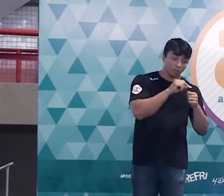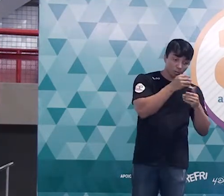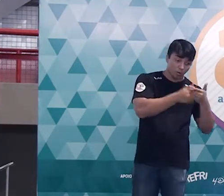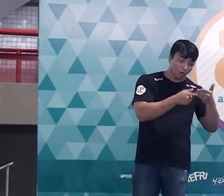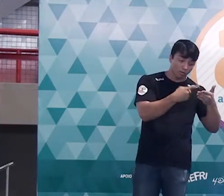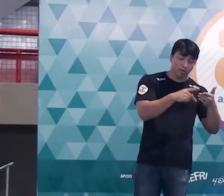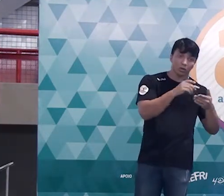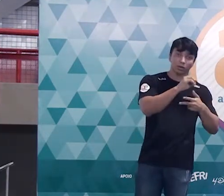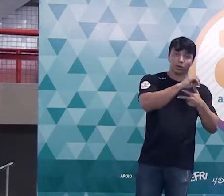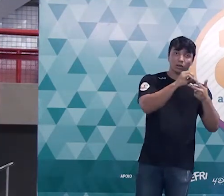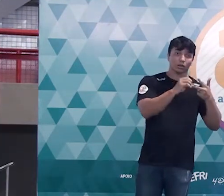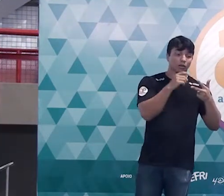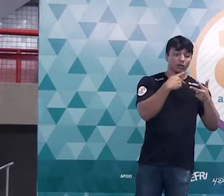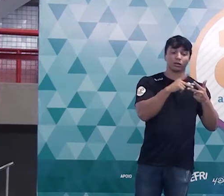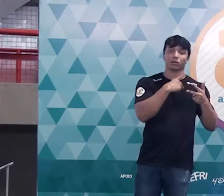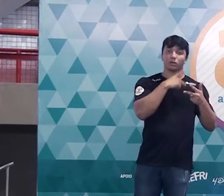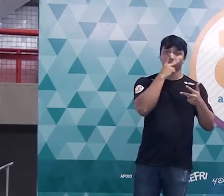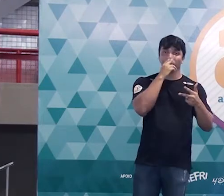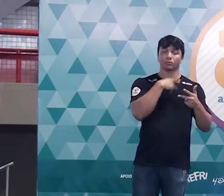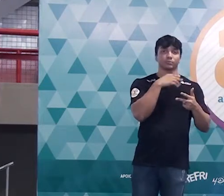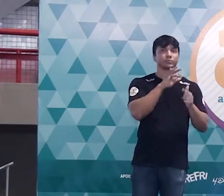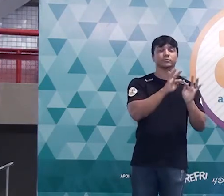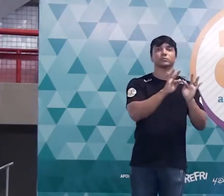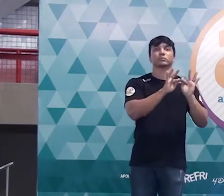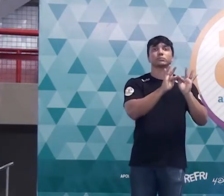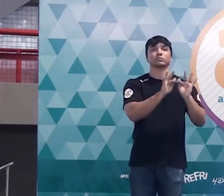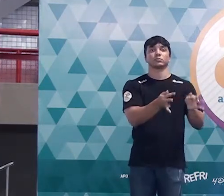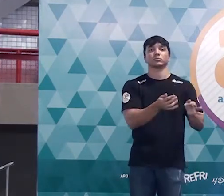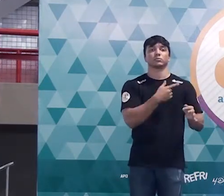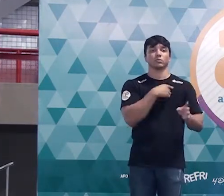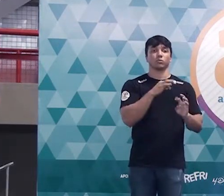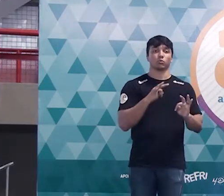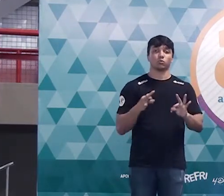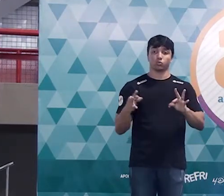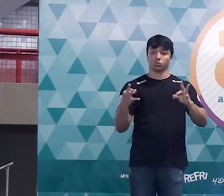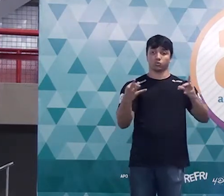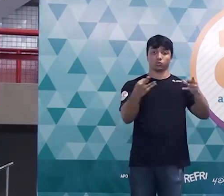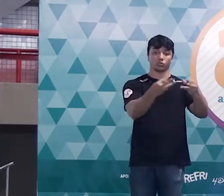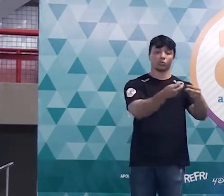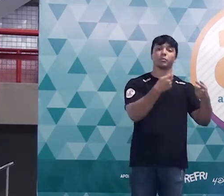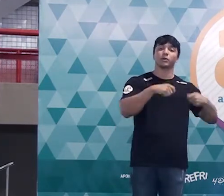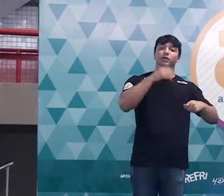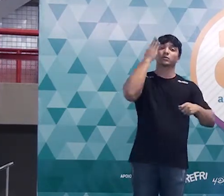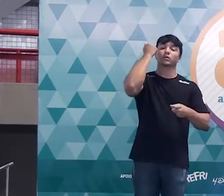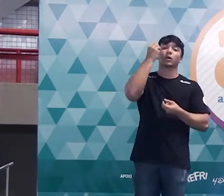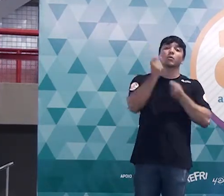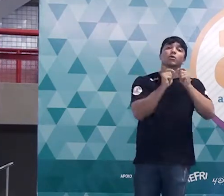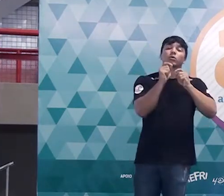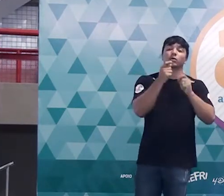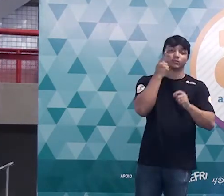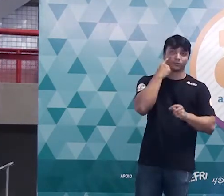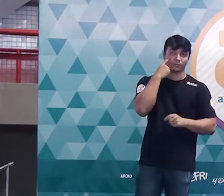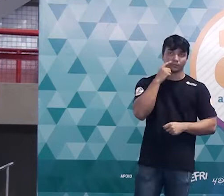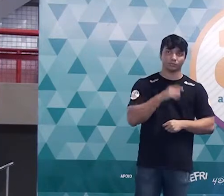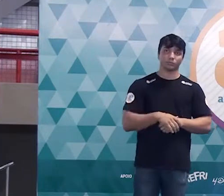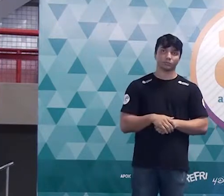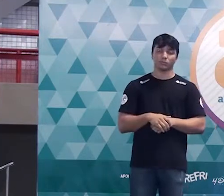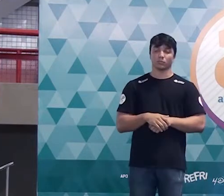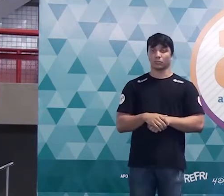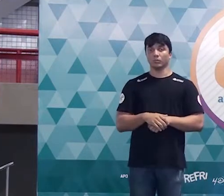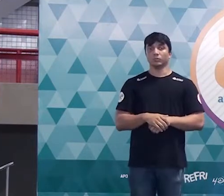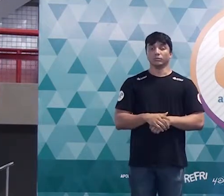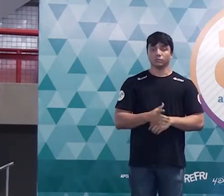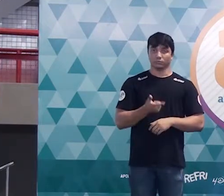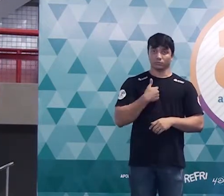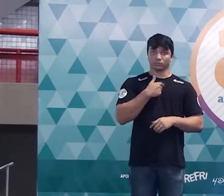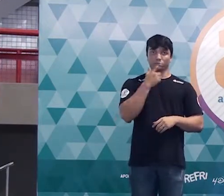Enem, isso é uma questão básica. Todos nós temos que saber o que eu vou dizer agora.